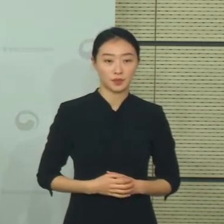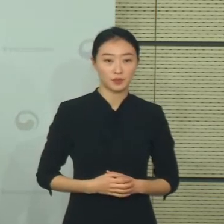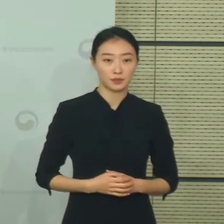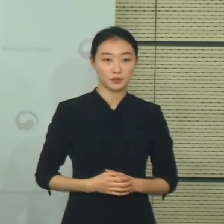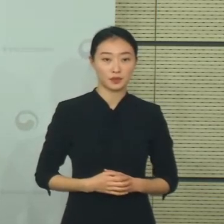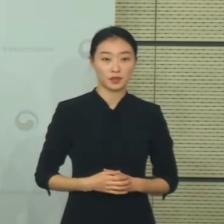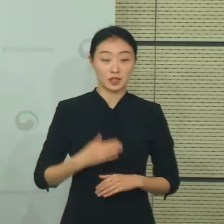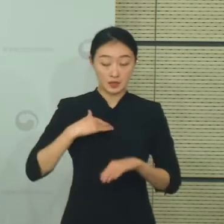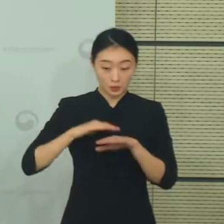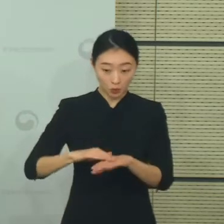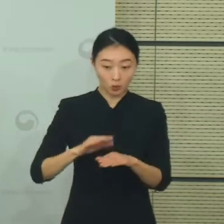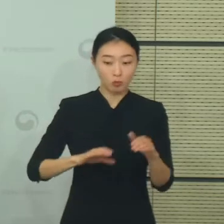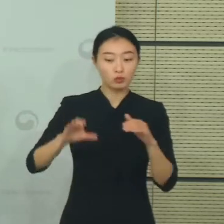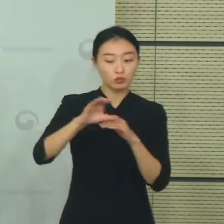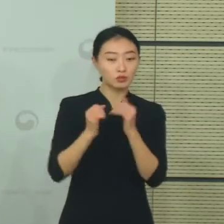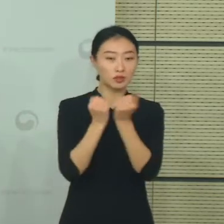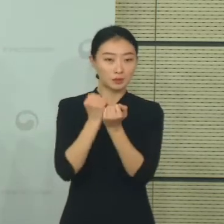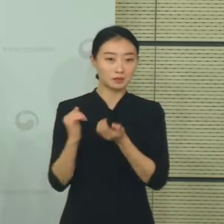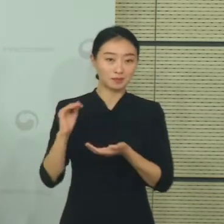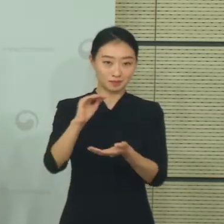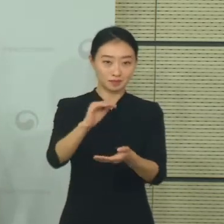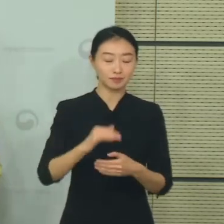참고로 좀 더 보충 설명드리겠습니다.